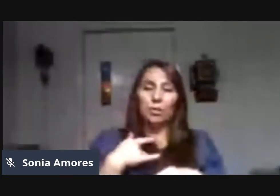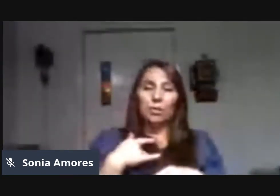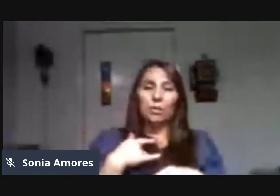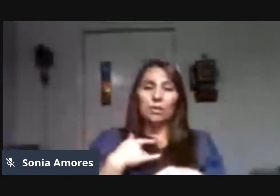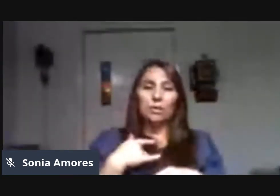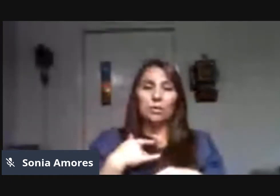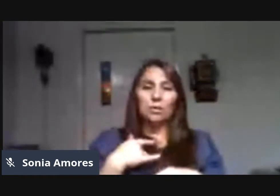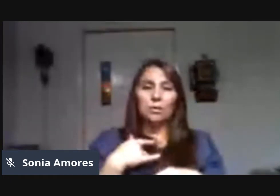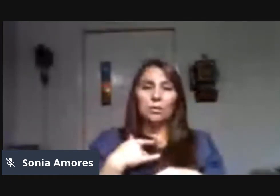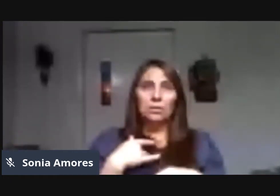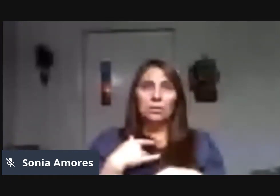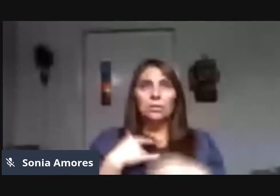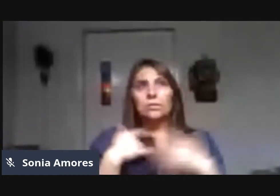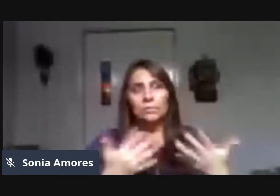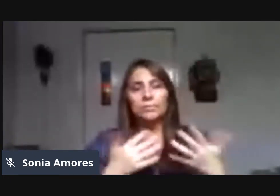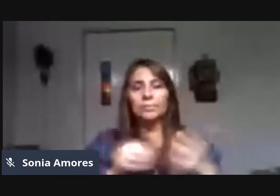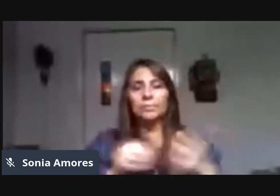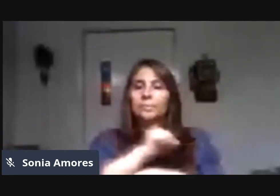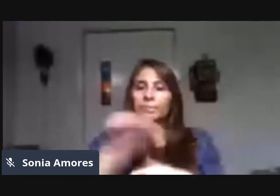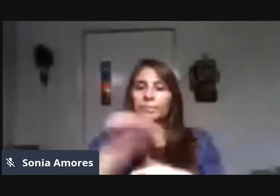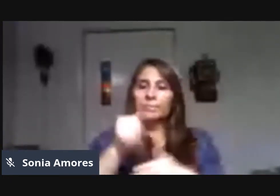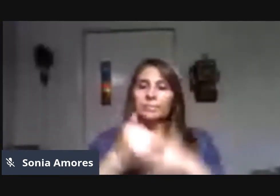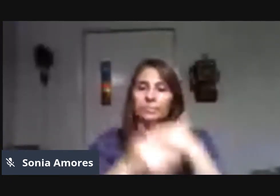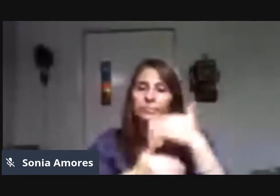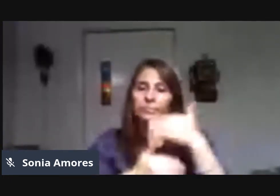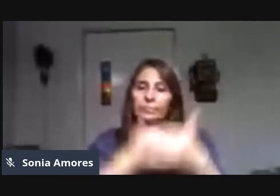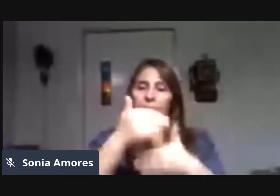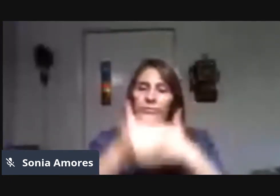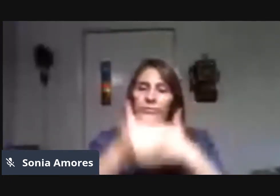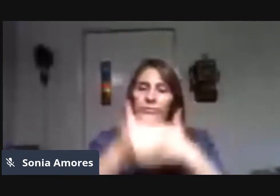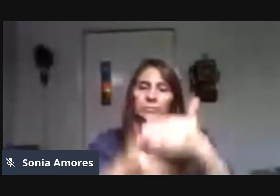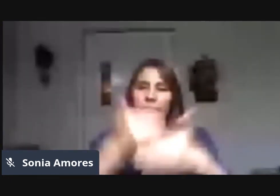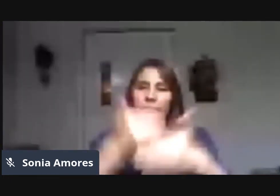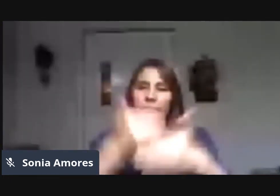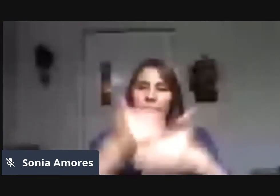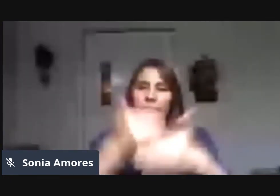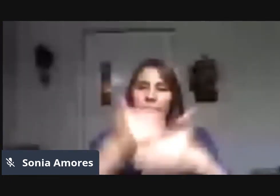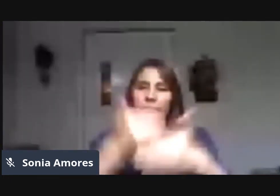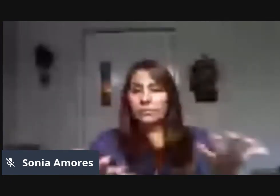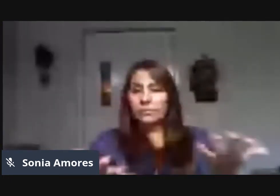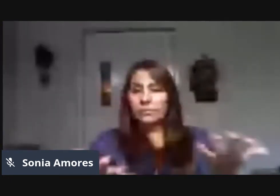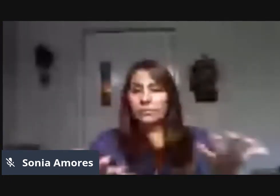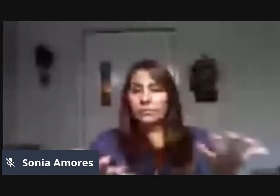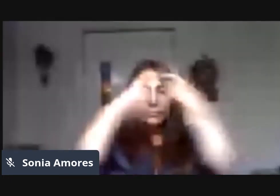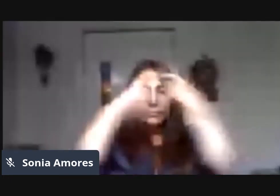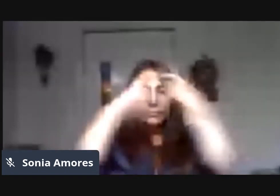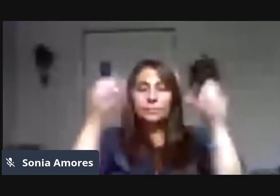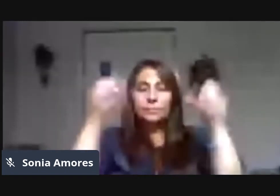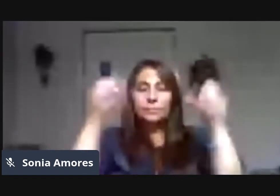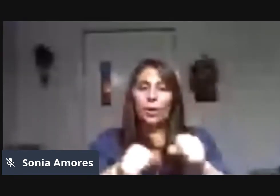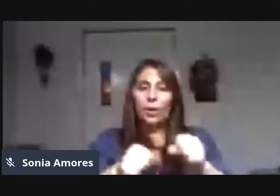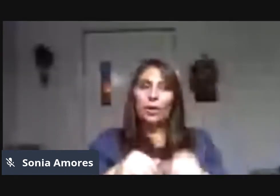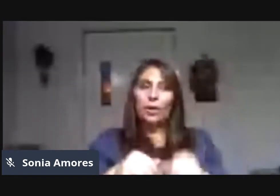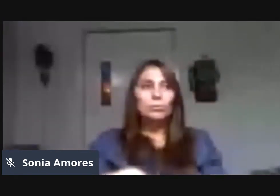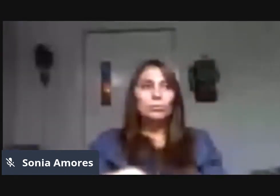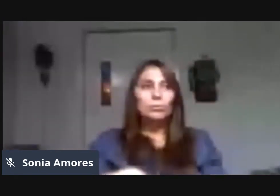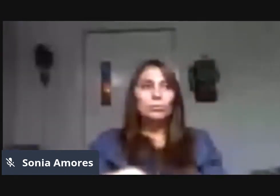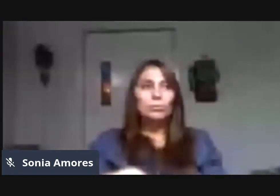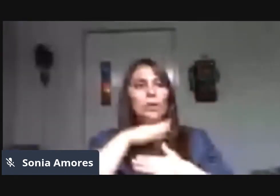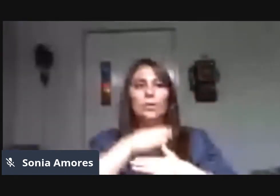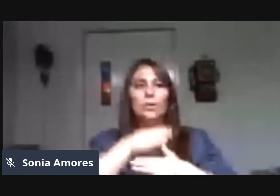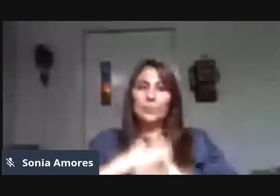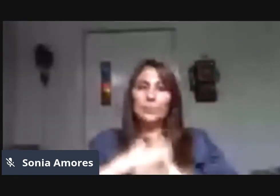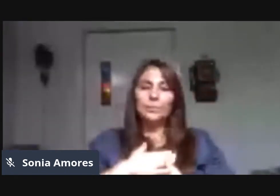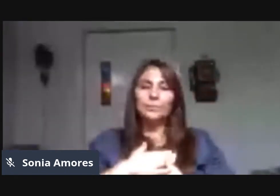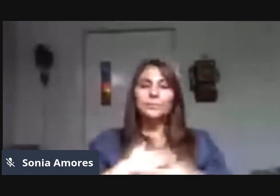progresivo que puede ser garantizado en la medida que el Estado tenga la capacidad económica para satisfacerlo, pues el ejercicio en los